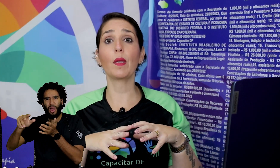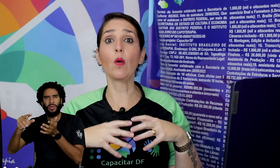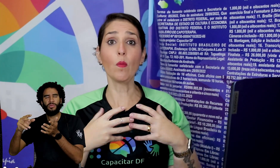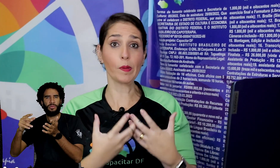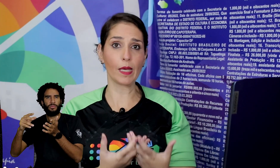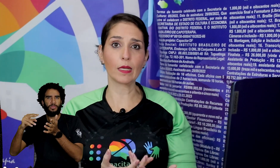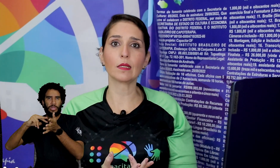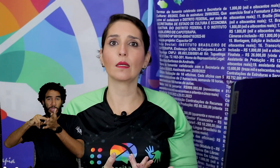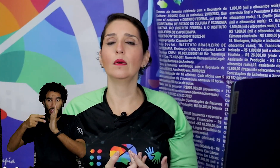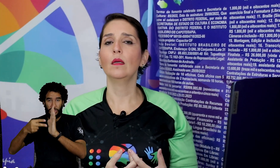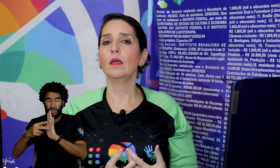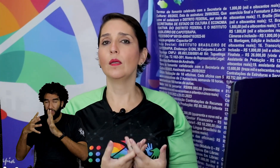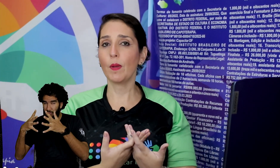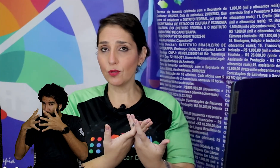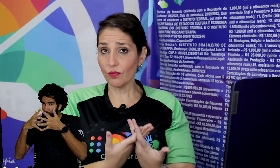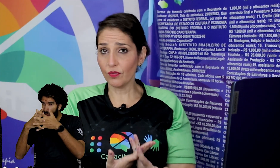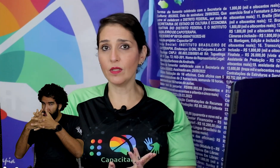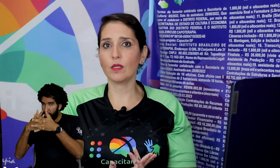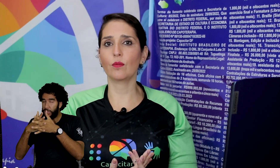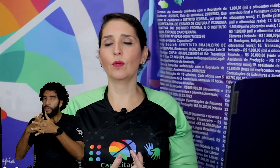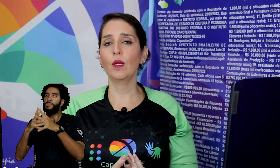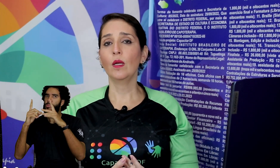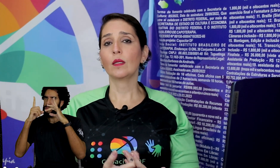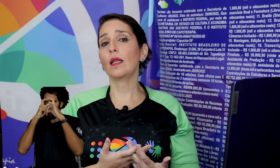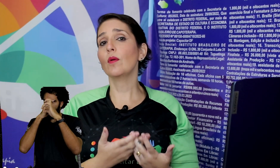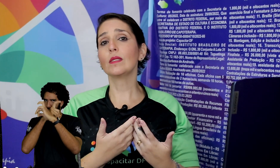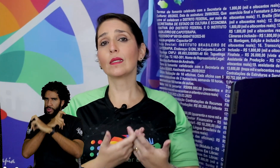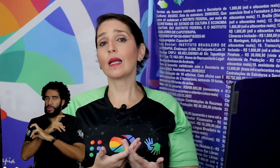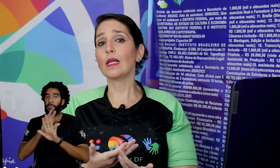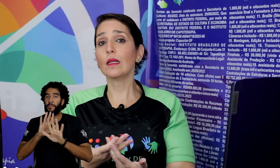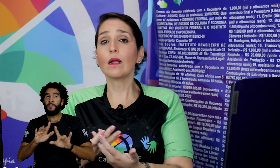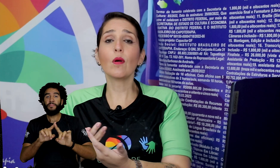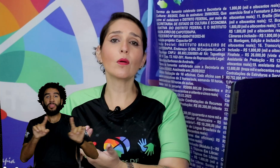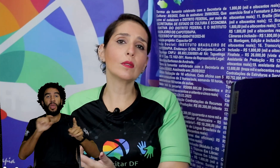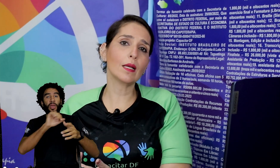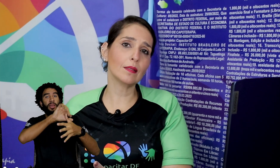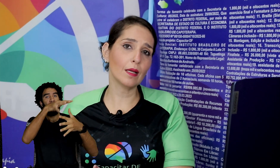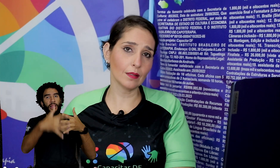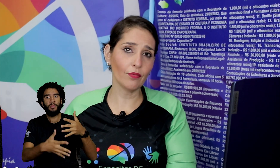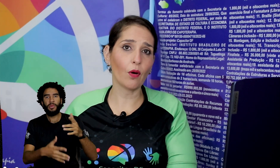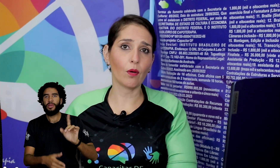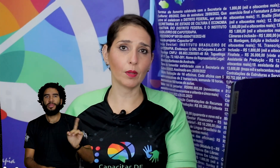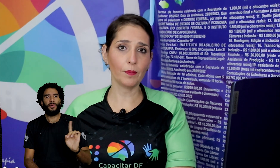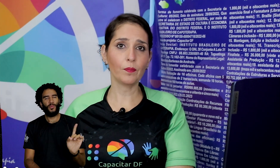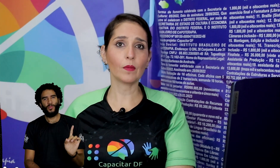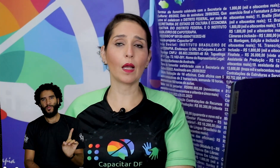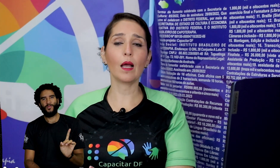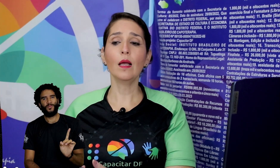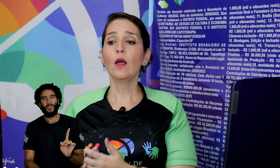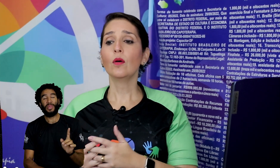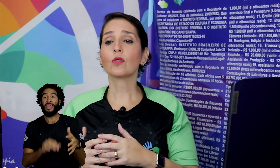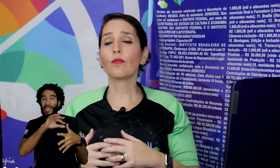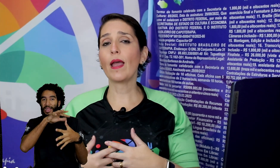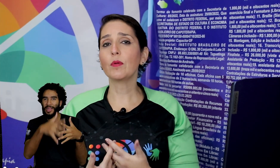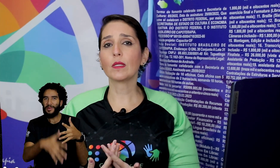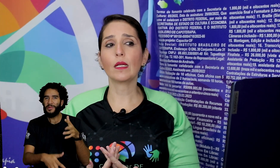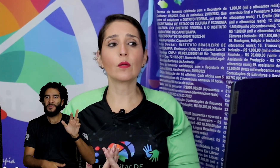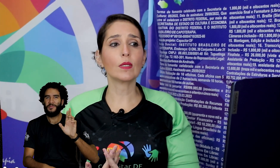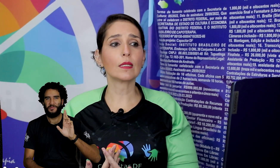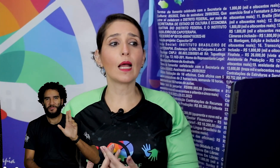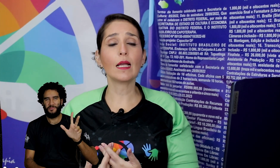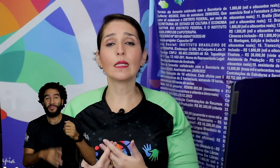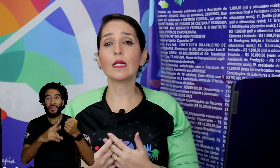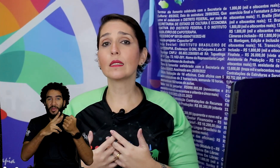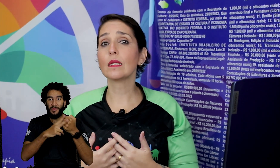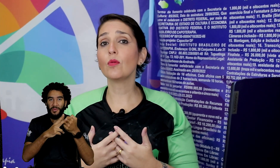é bem complexa e bem difícil. Na língua de sinais, ele não acontece dessa forma, tá? Os verbos na língua